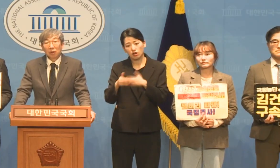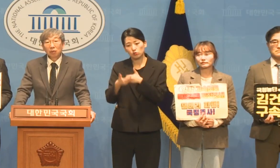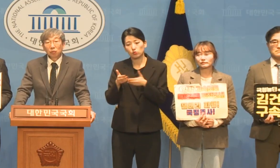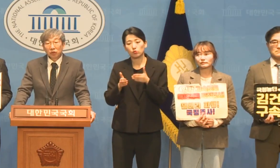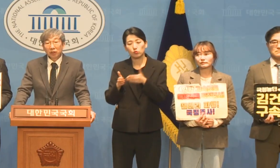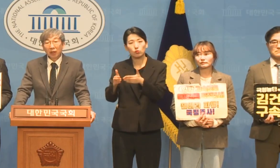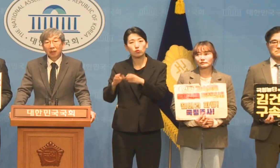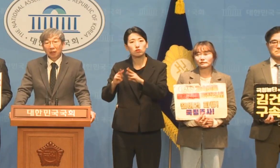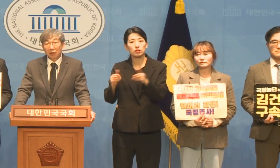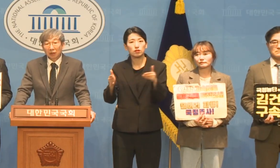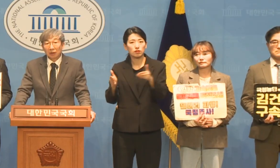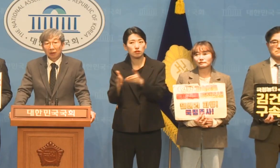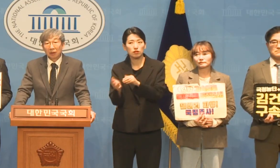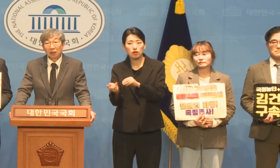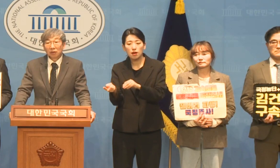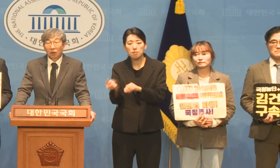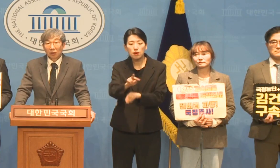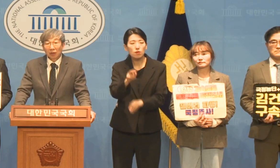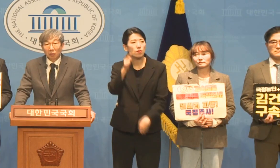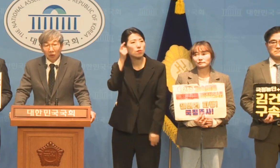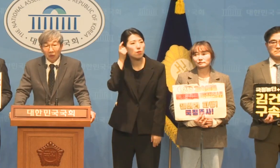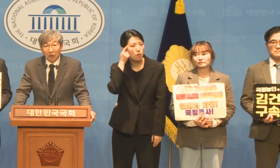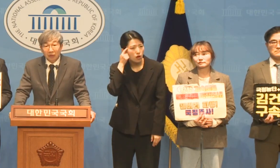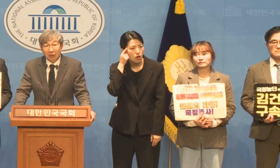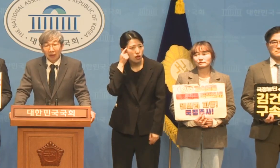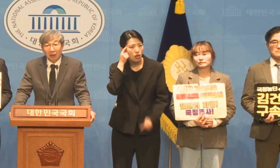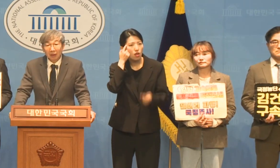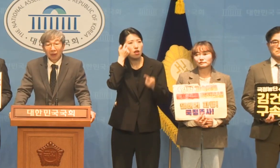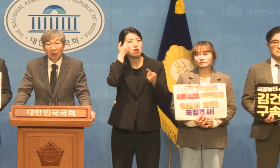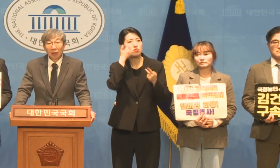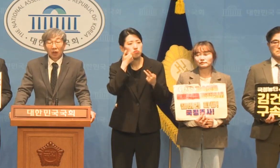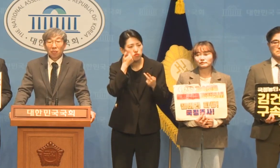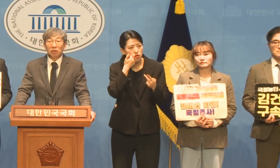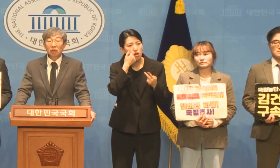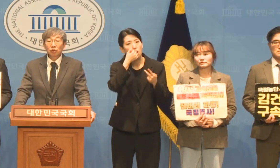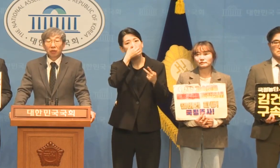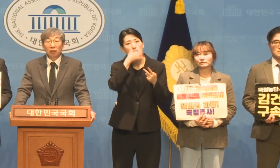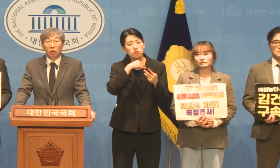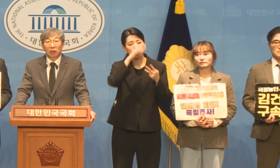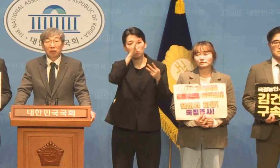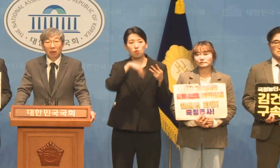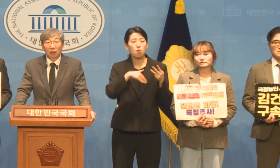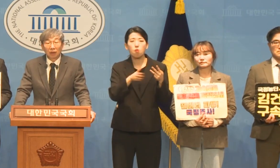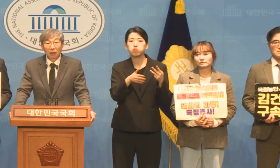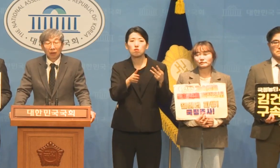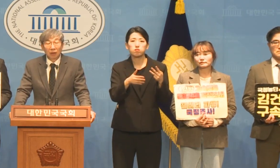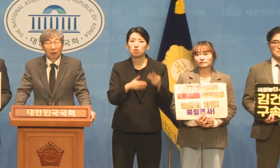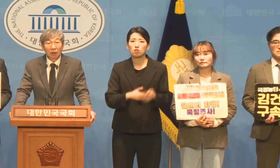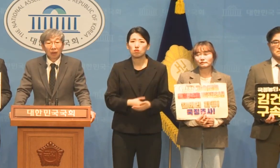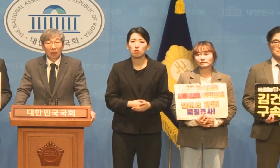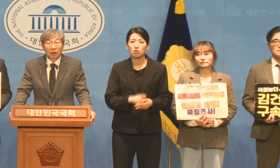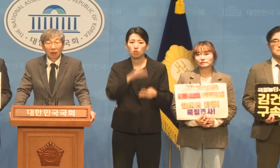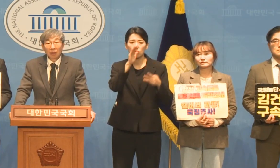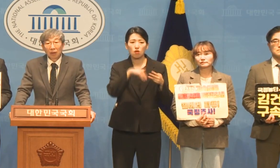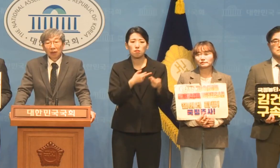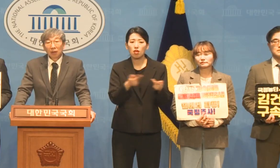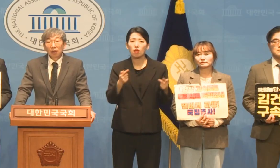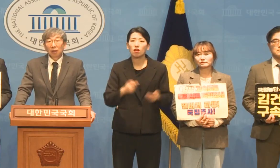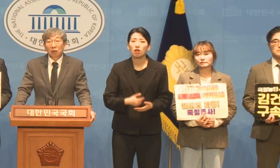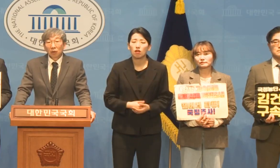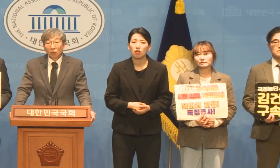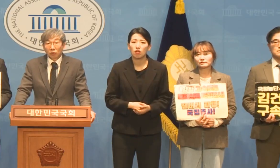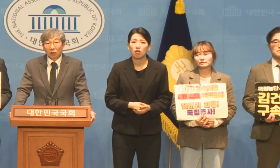하는 문제에 대해서는 접근하지 못하고 있습니다. 전면적인 수사를 통해서